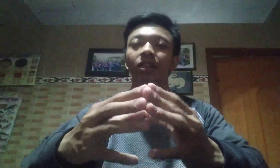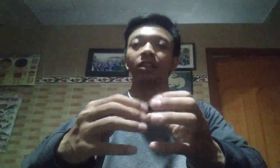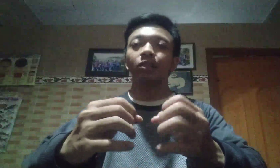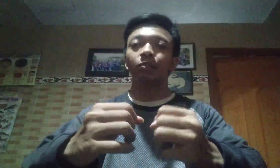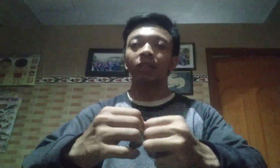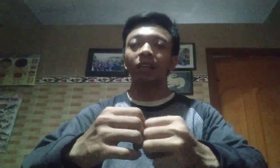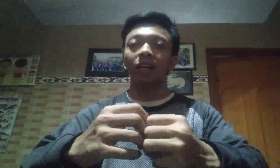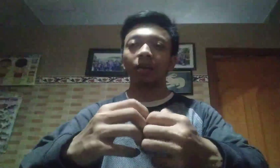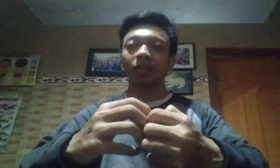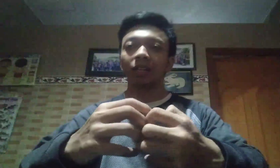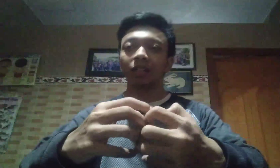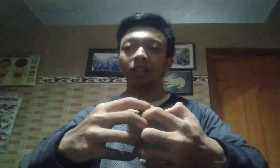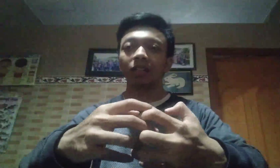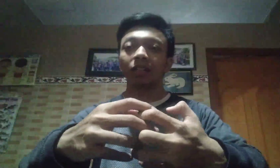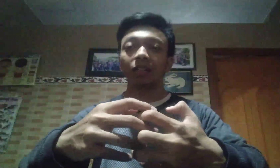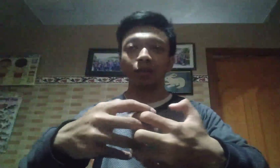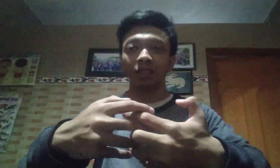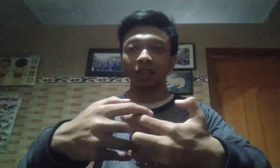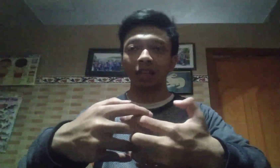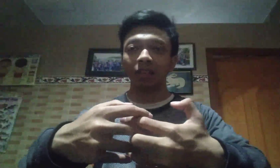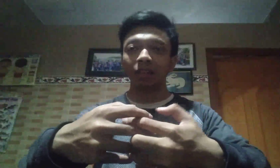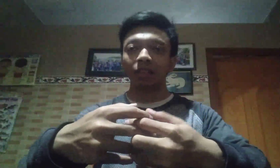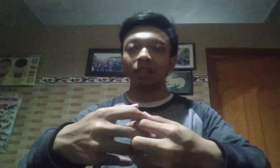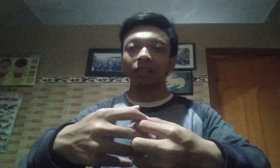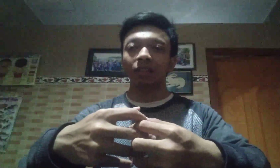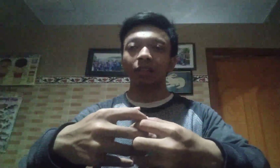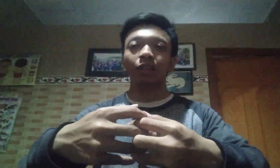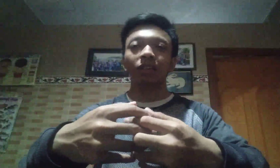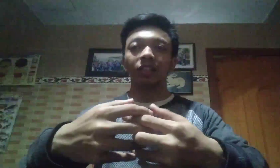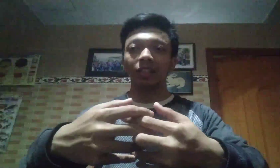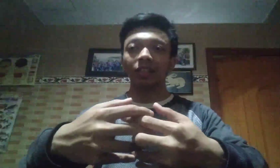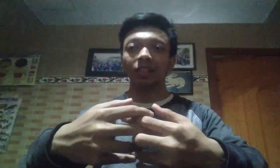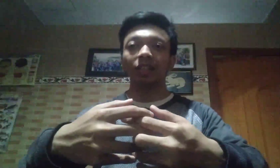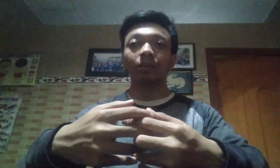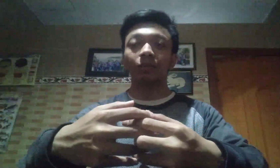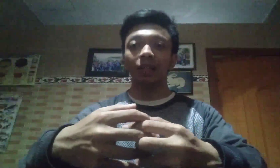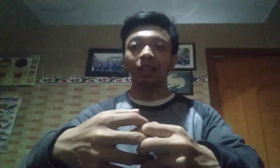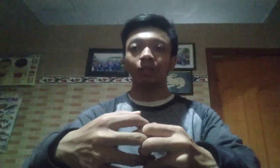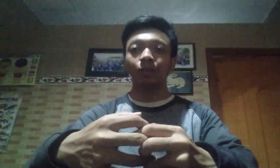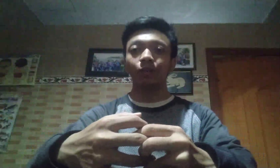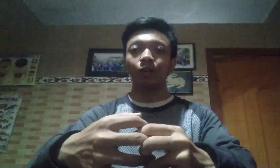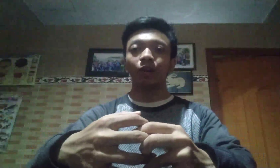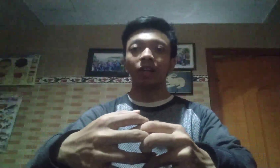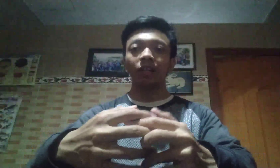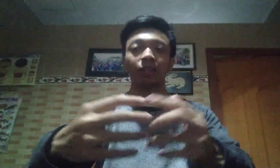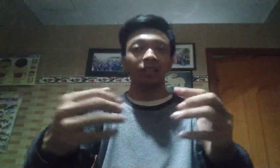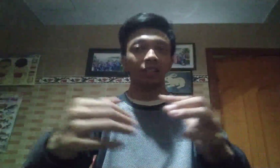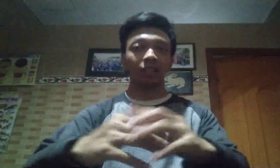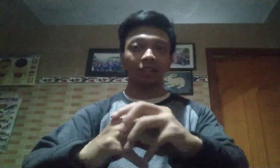sumber daya alam yang ada di Indonesia Bisa dikelola sendiri dan dimanfaatkan untuk orang Indonesia sendiri